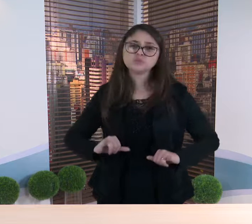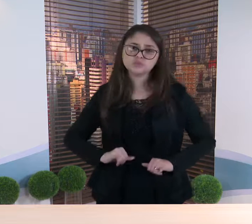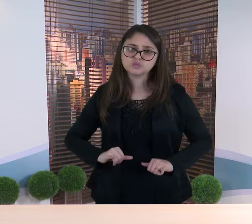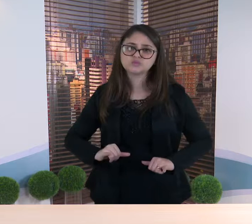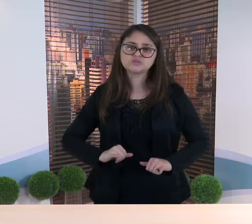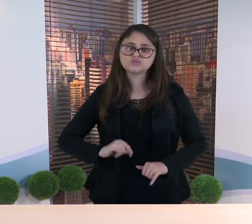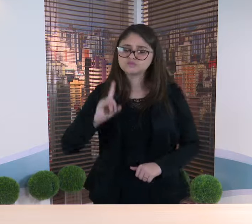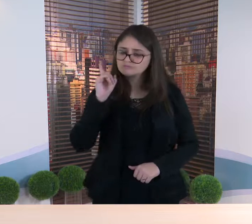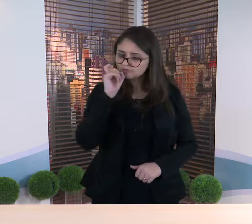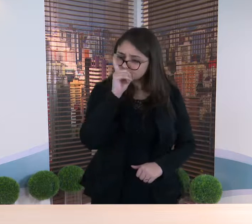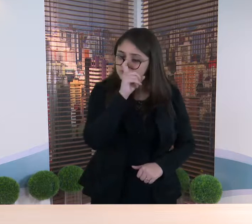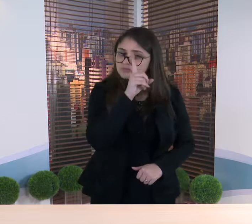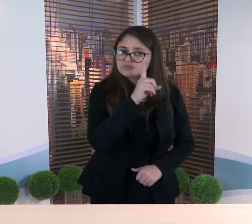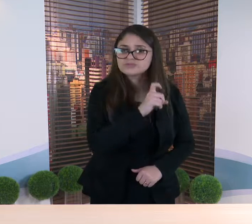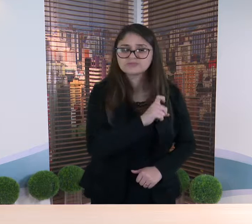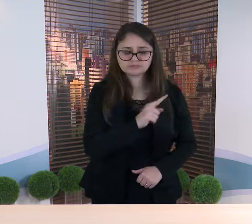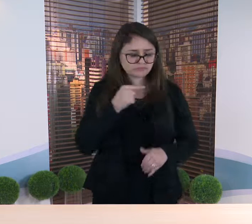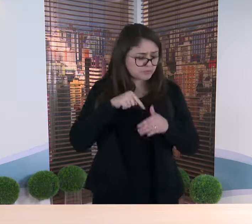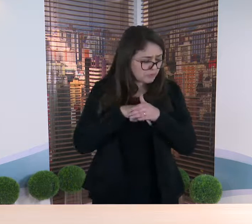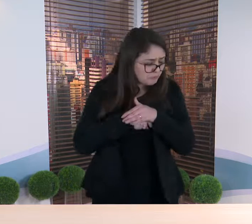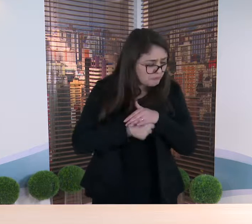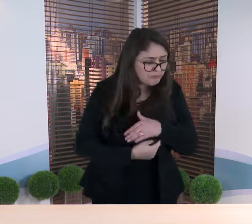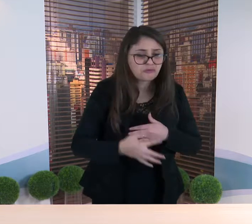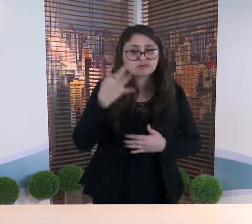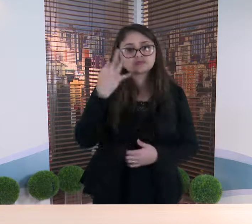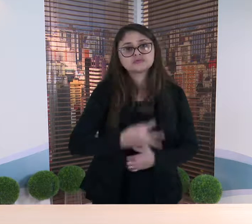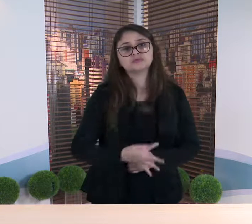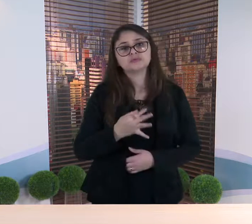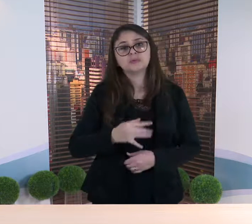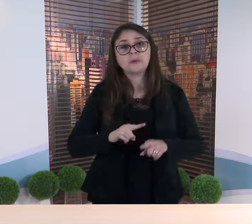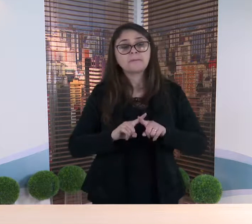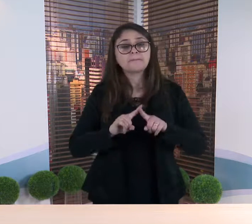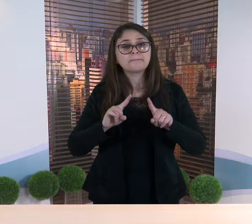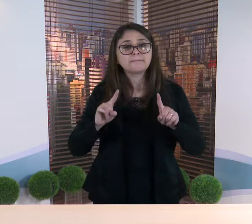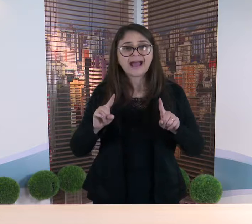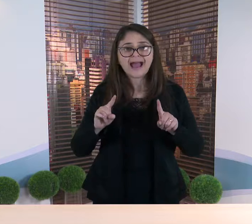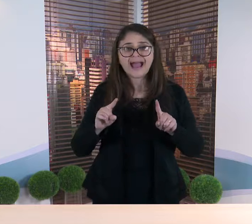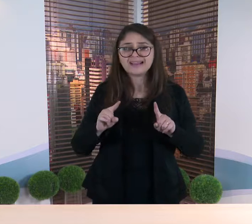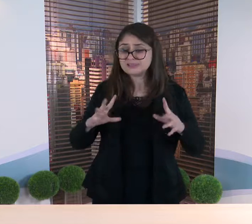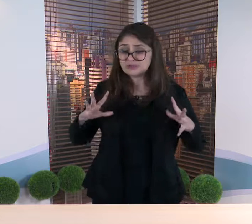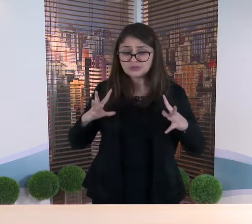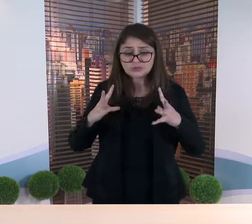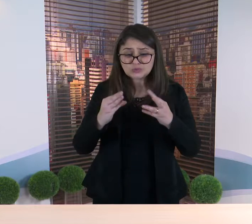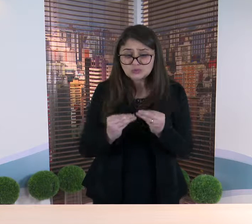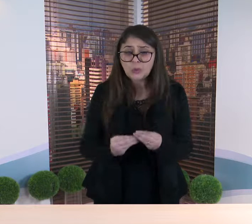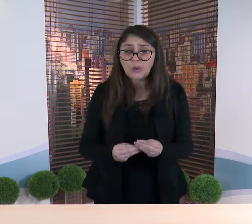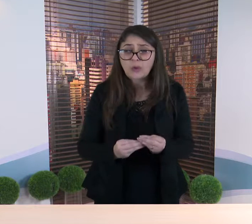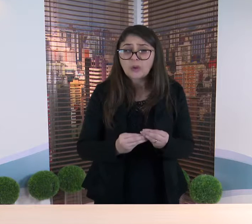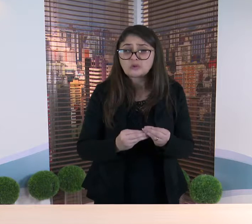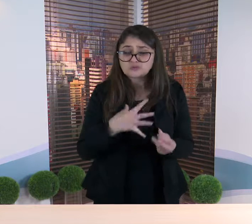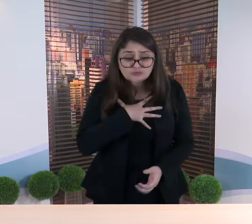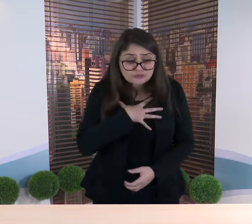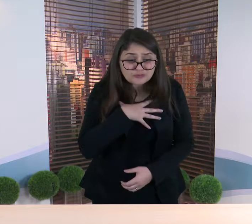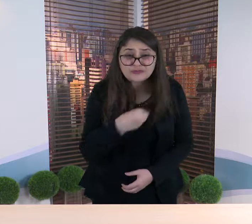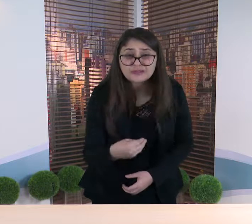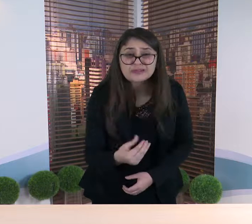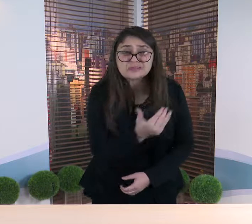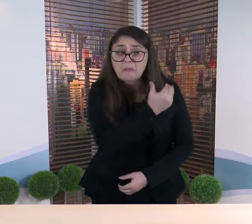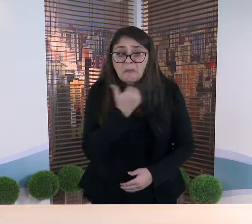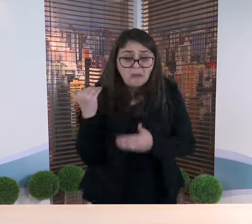maneira mais profunda possível. Mas separar-se de todos eles de uma vez, e o fato de